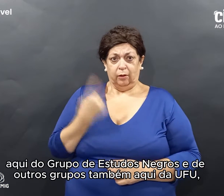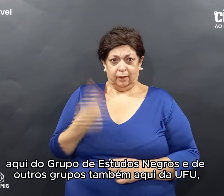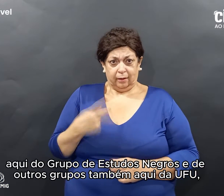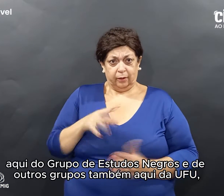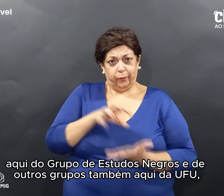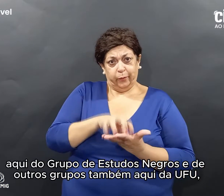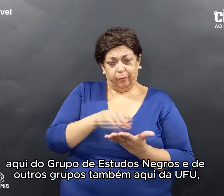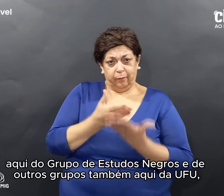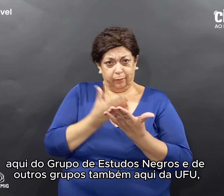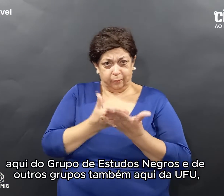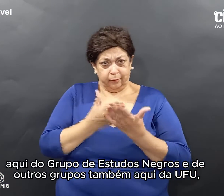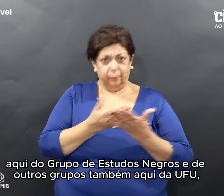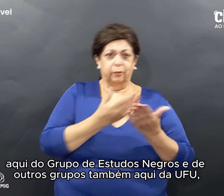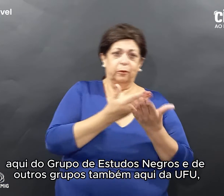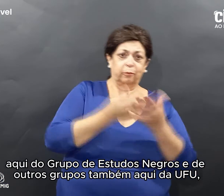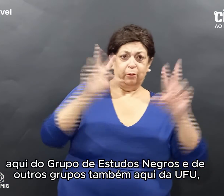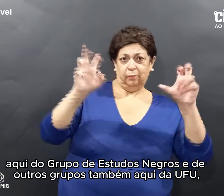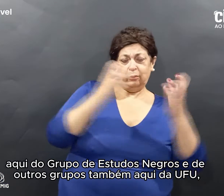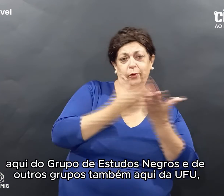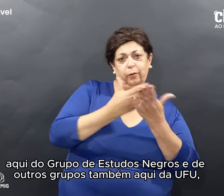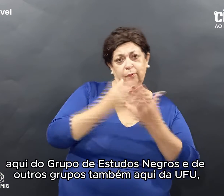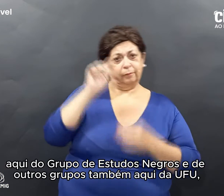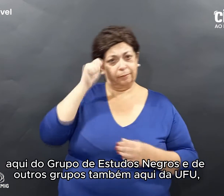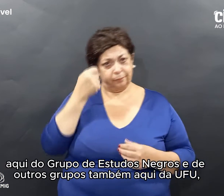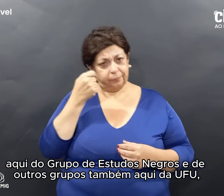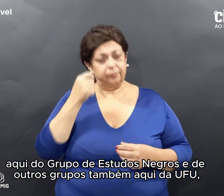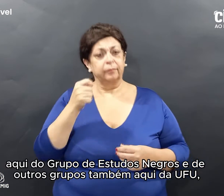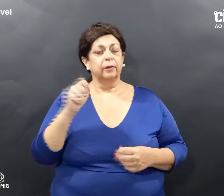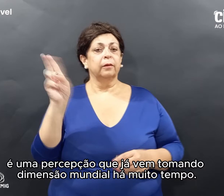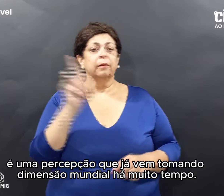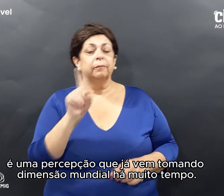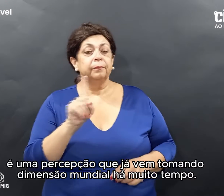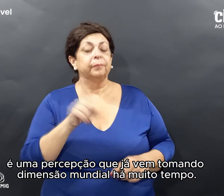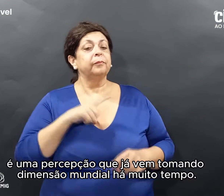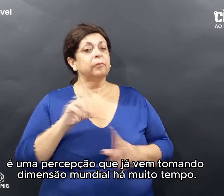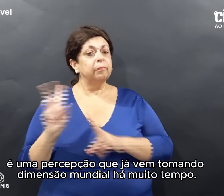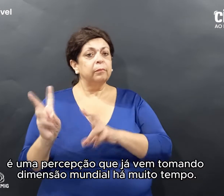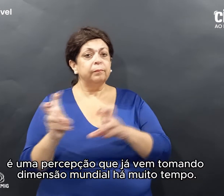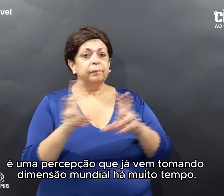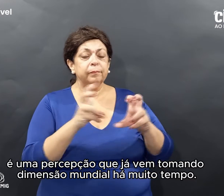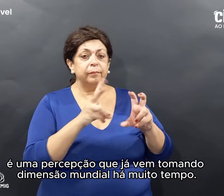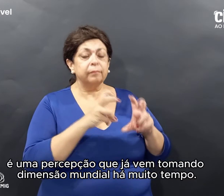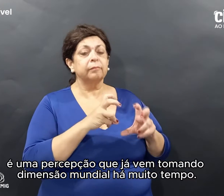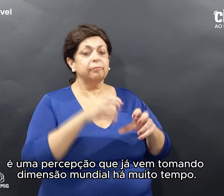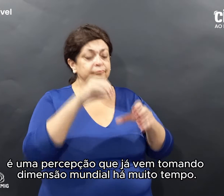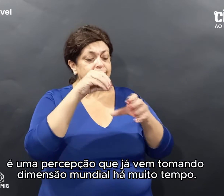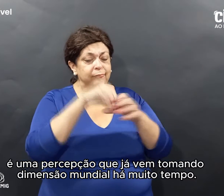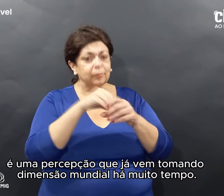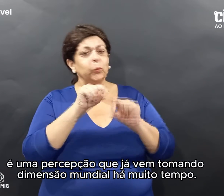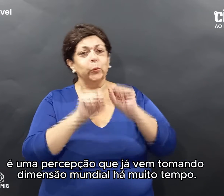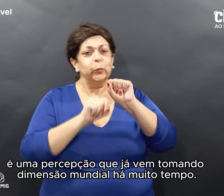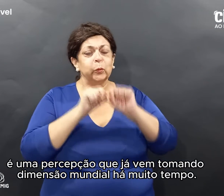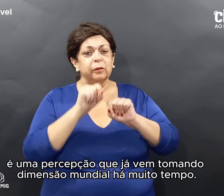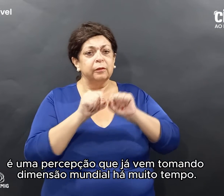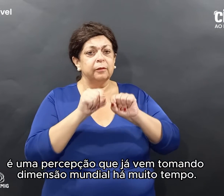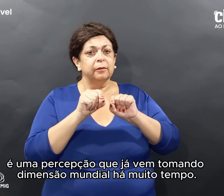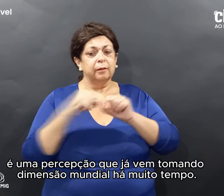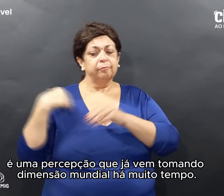do grupo de estudos, os Estudos Negros e de outros grupos também aqui da UFO. É uma percepção que já vem, né,